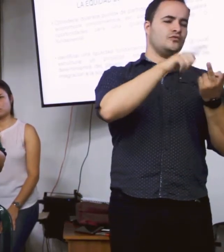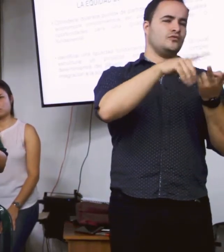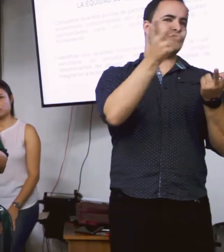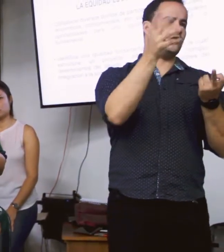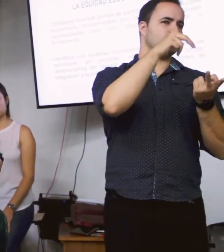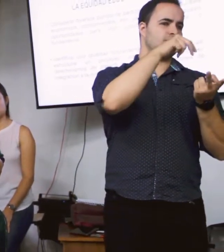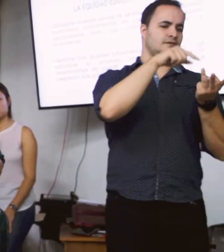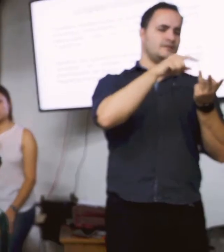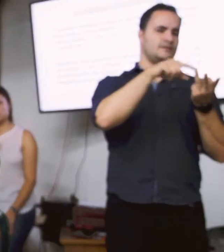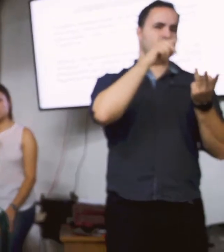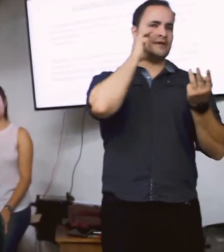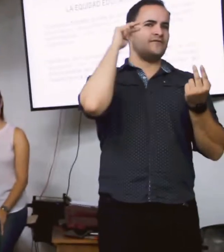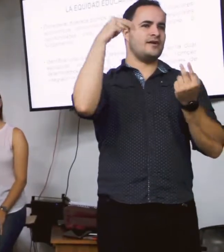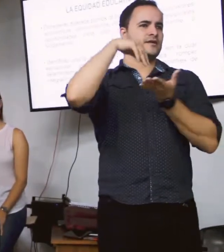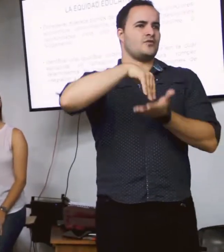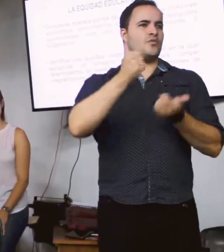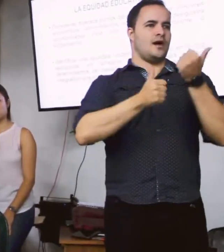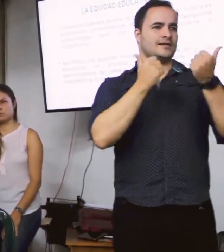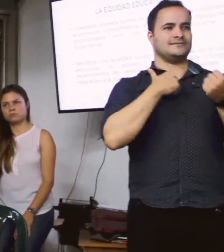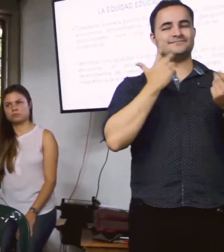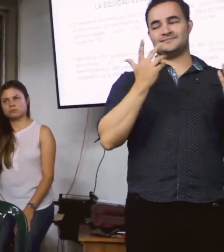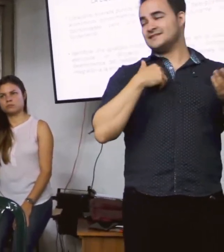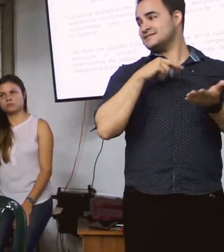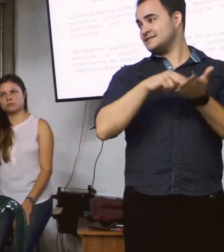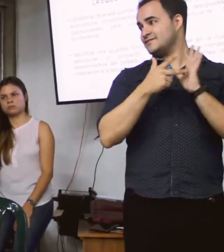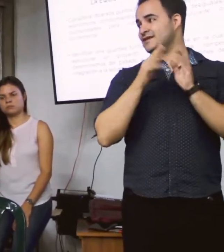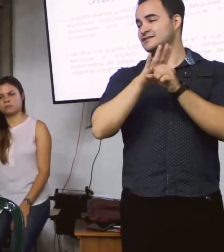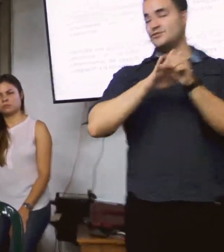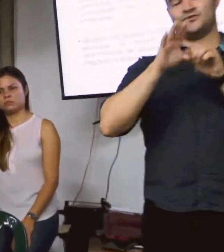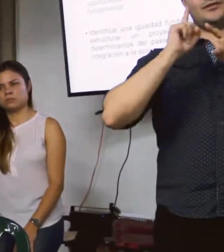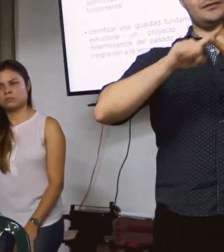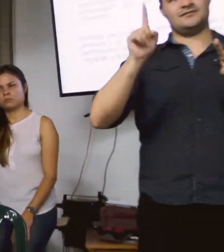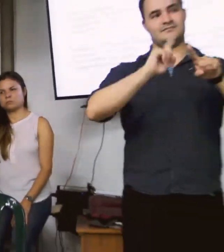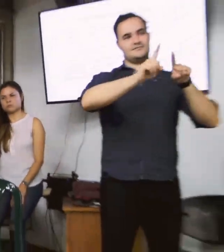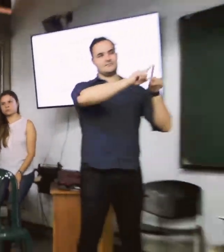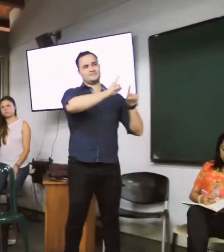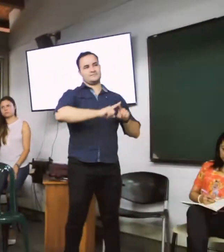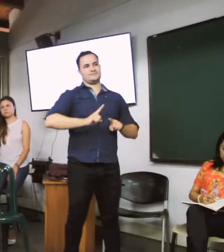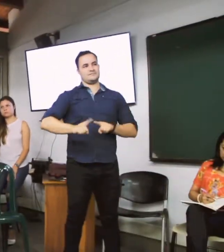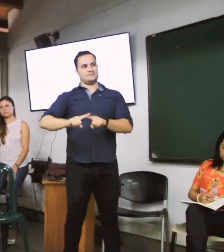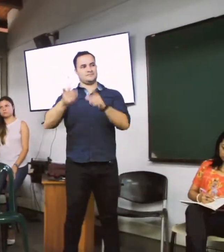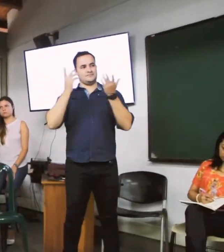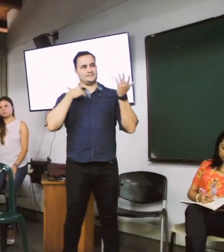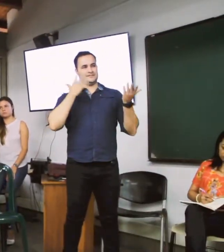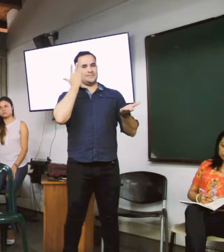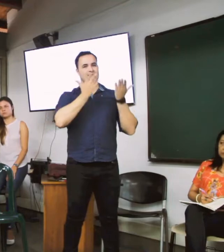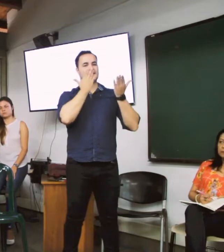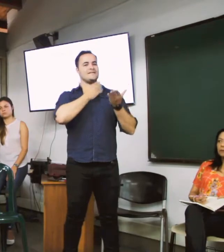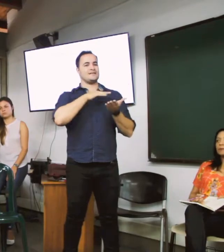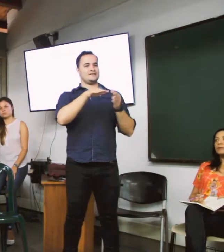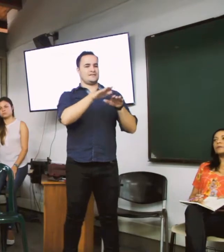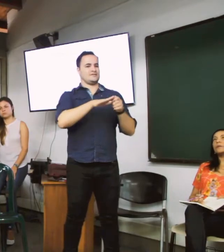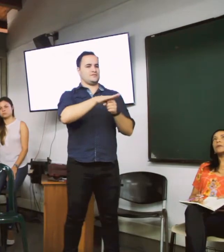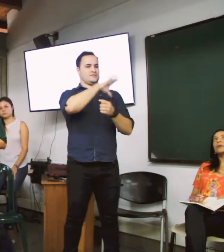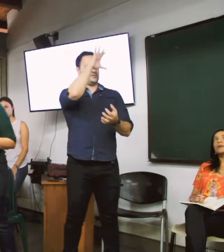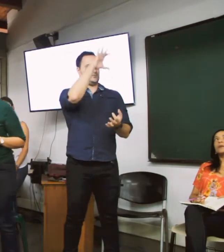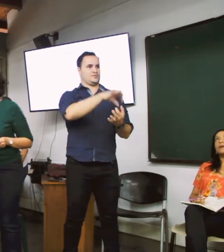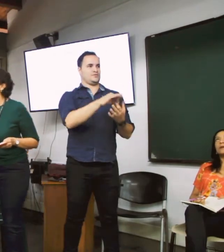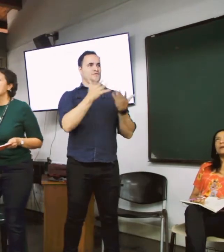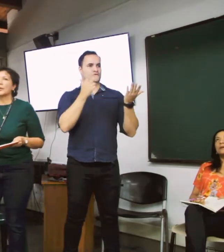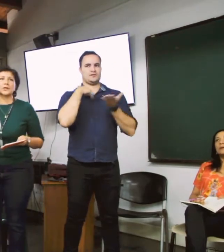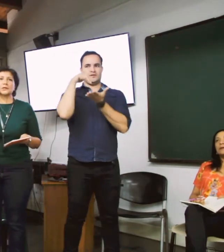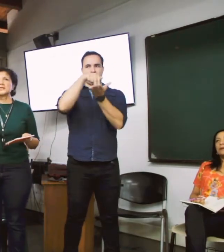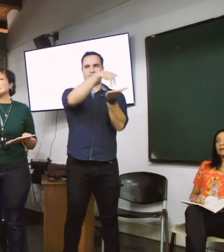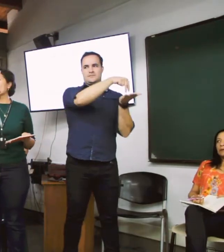Es decir, que hablaríamos de situaciones y hablaríamos desde el lugar donde cada uno está